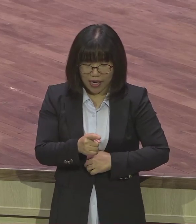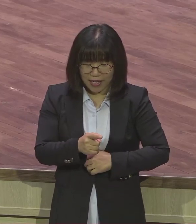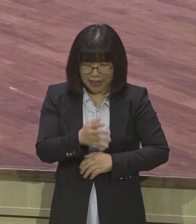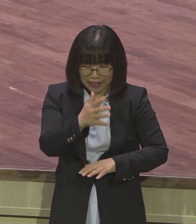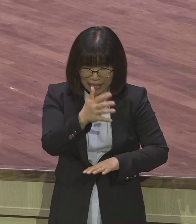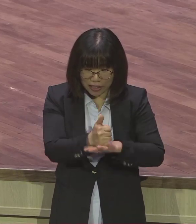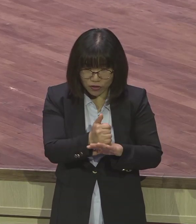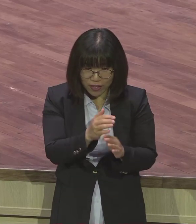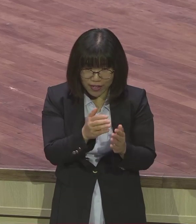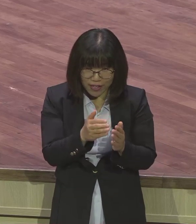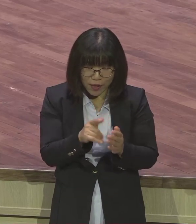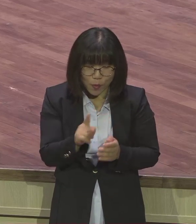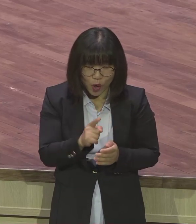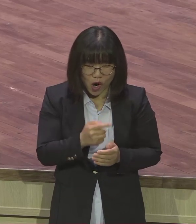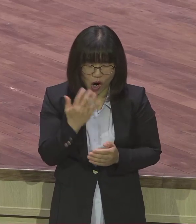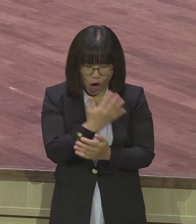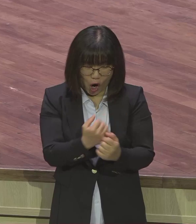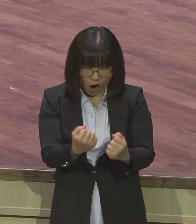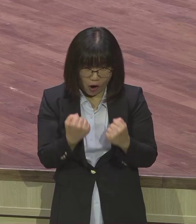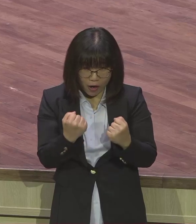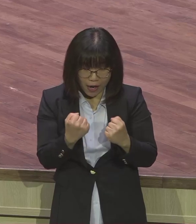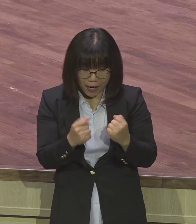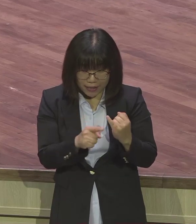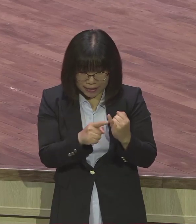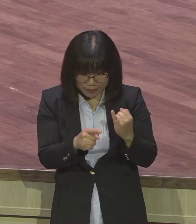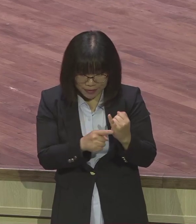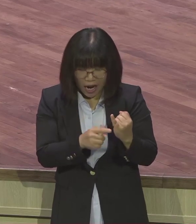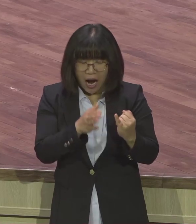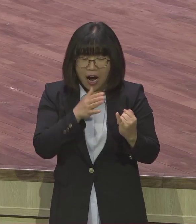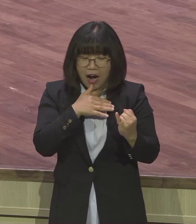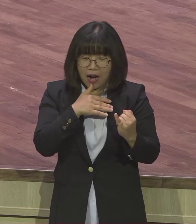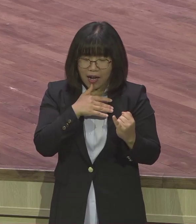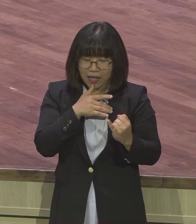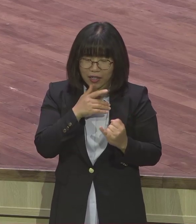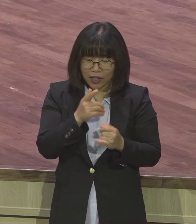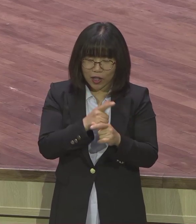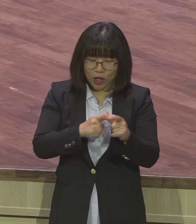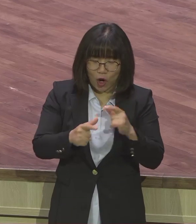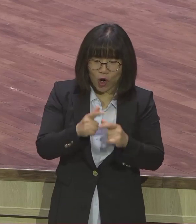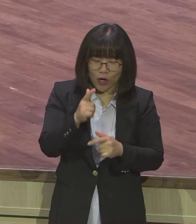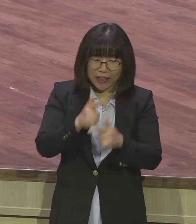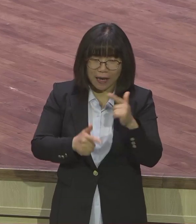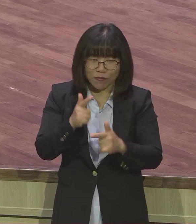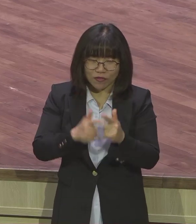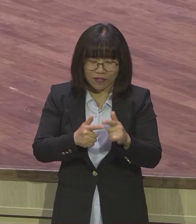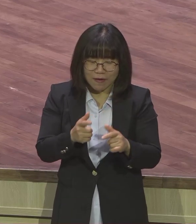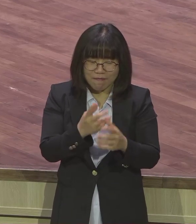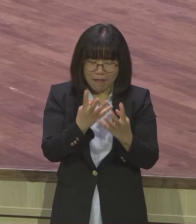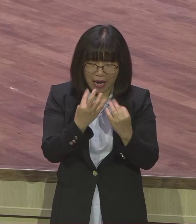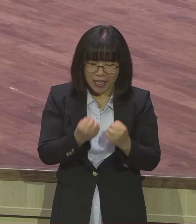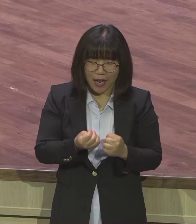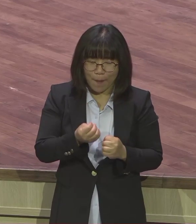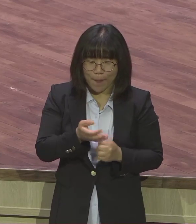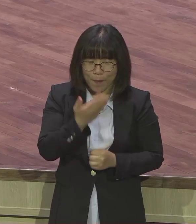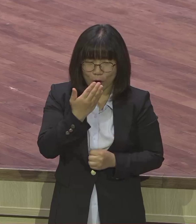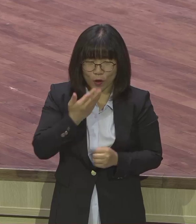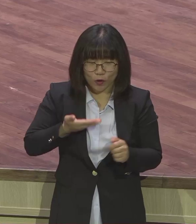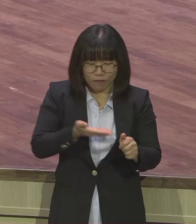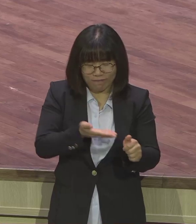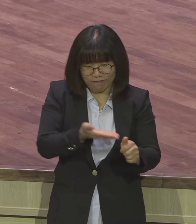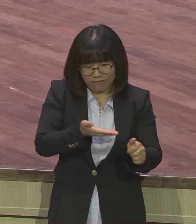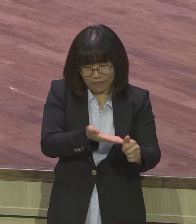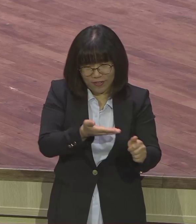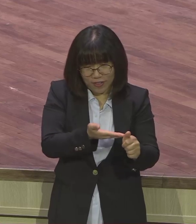건강한 양이 새끼를 뺀 것 같으면 그 건강한 양 앞에다가 이 나뭇가지를 딱 세워놓는 거예요. 얼룩얼룩한